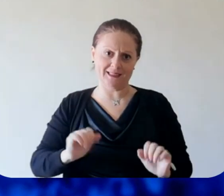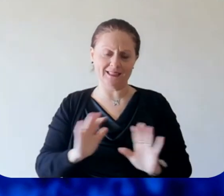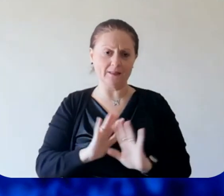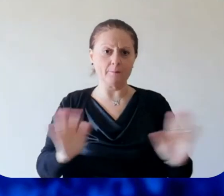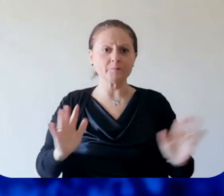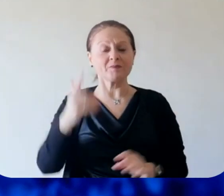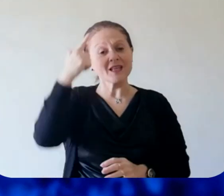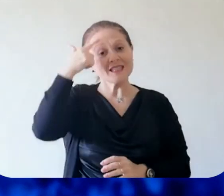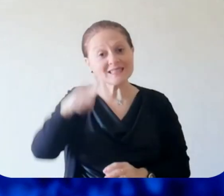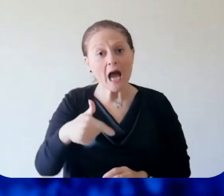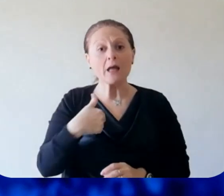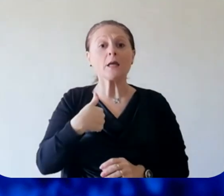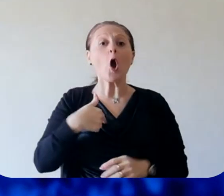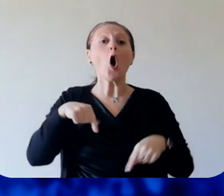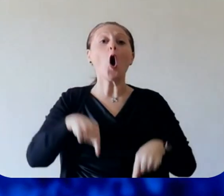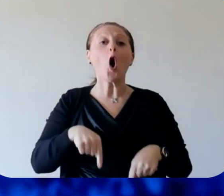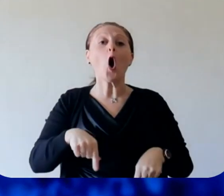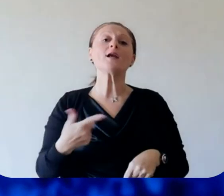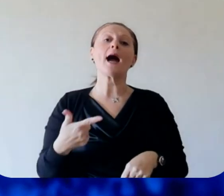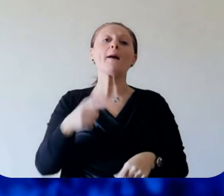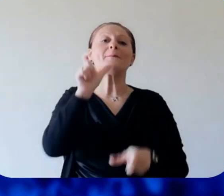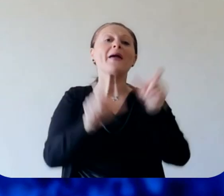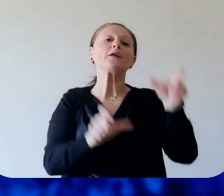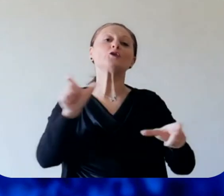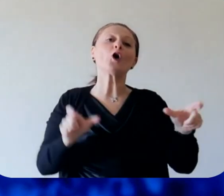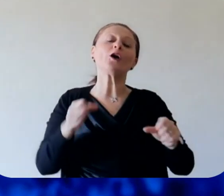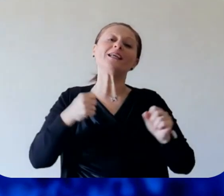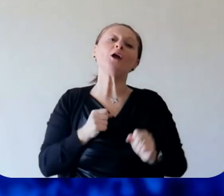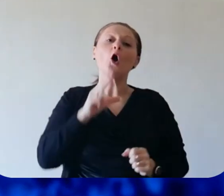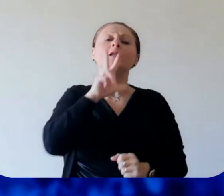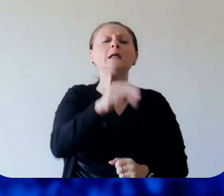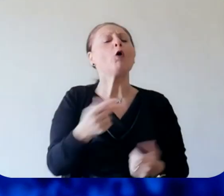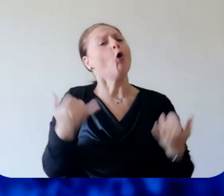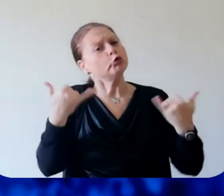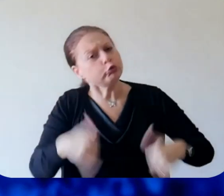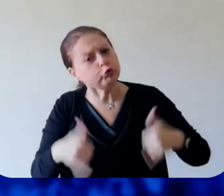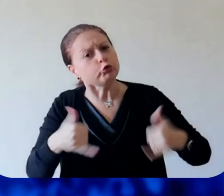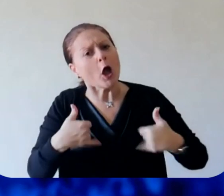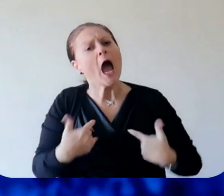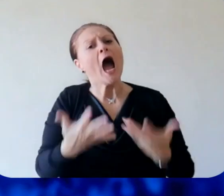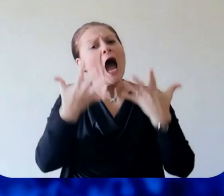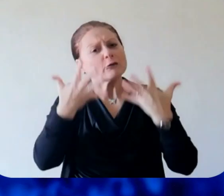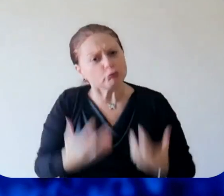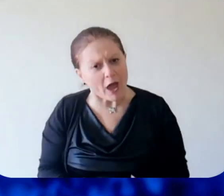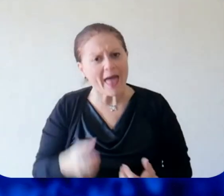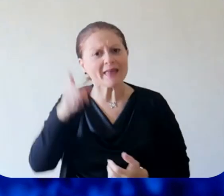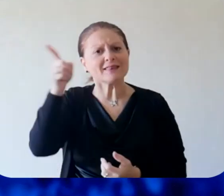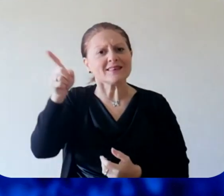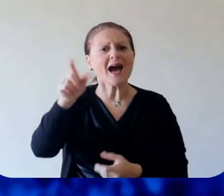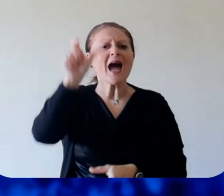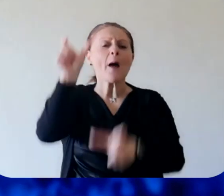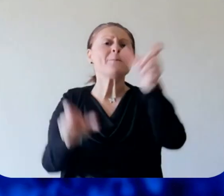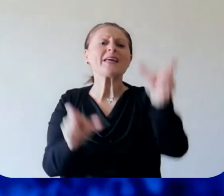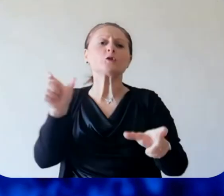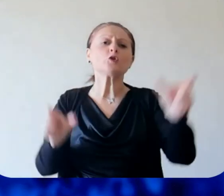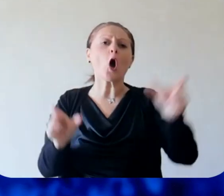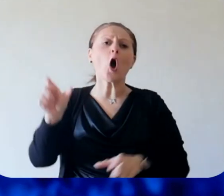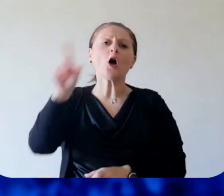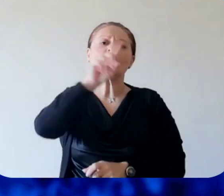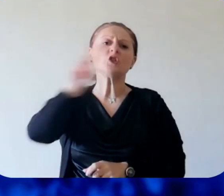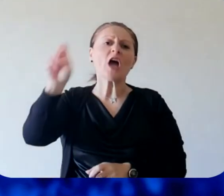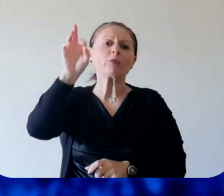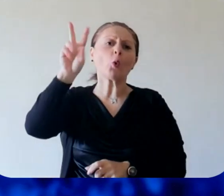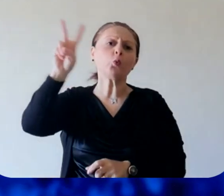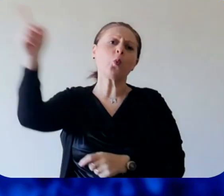discorsi, potendo dire alla gente che possiamo tranquillamente prenderci il peso e l'onere della cura